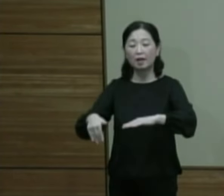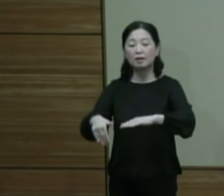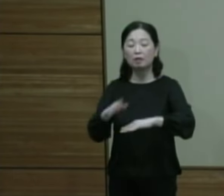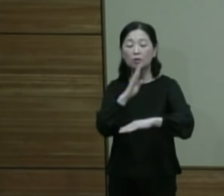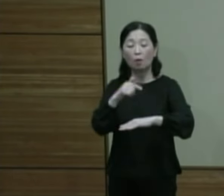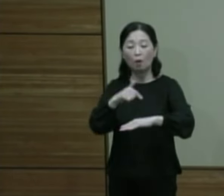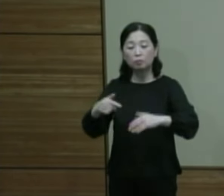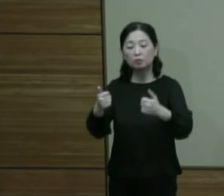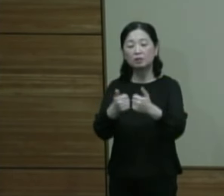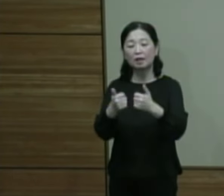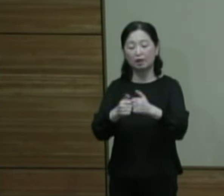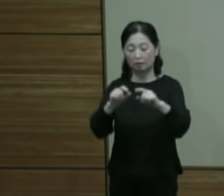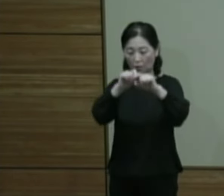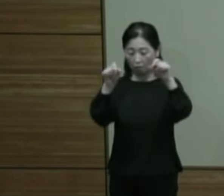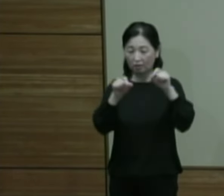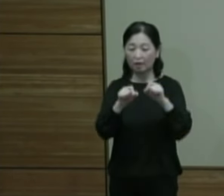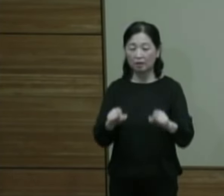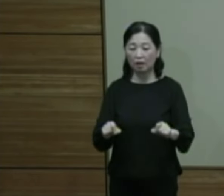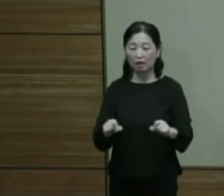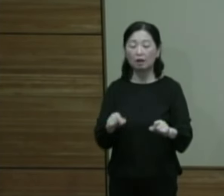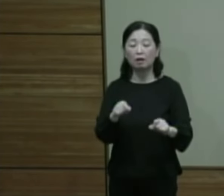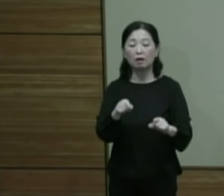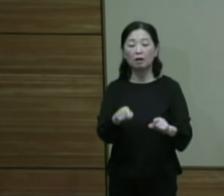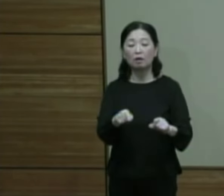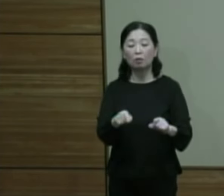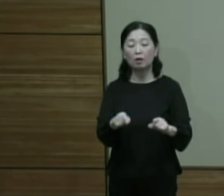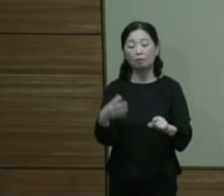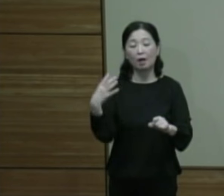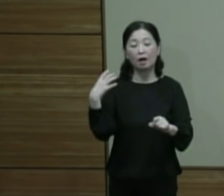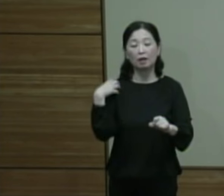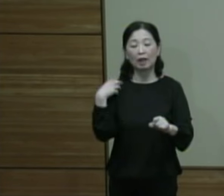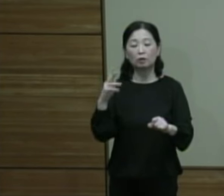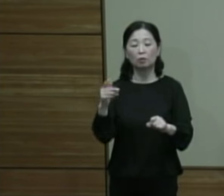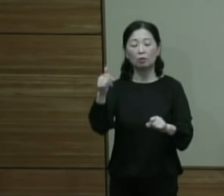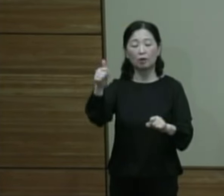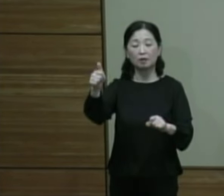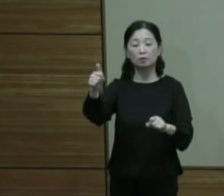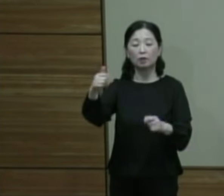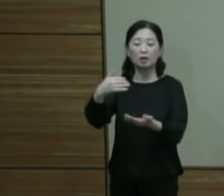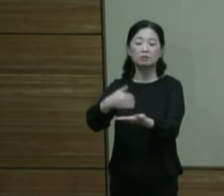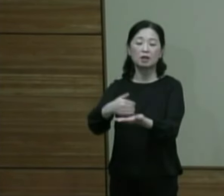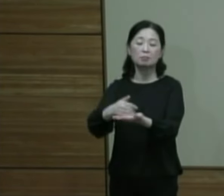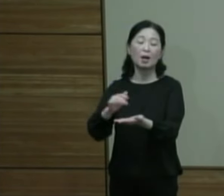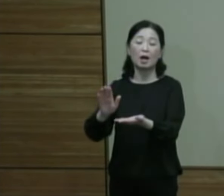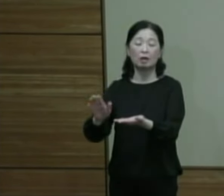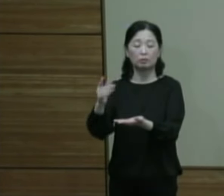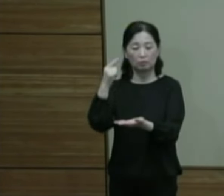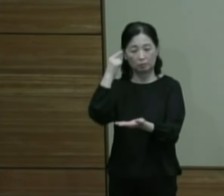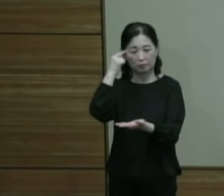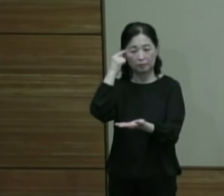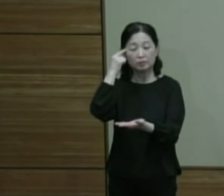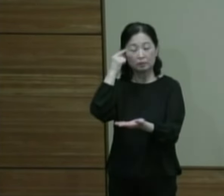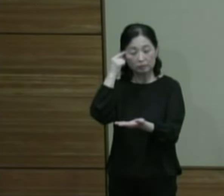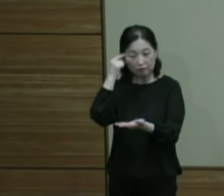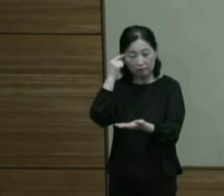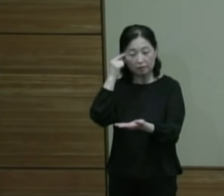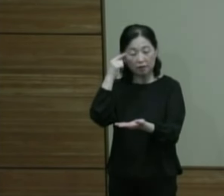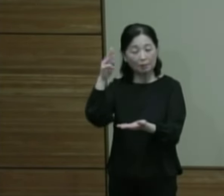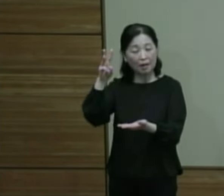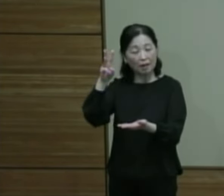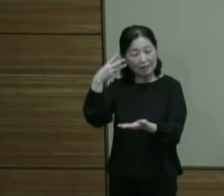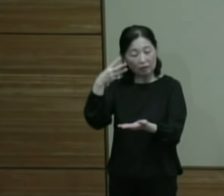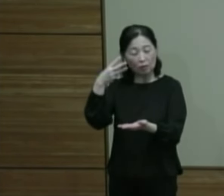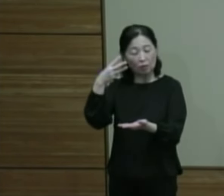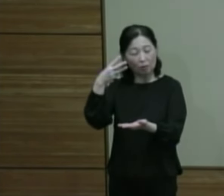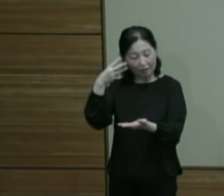結果について、これは実際担当課長の方からレクチャーもしていると思いますので、ご参考までに配布をさせ